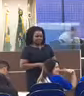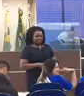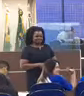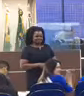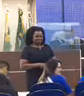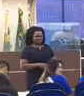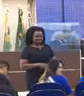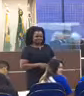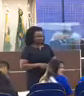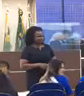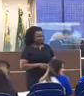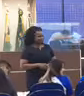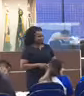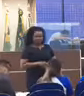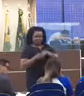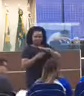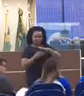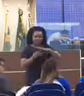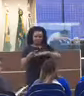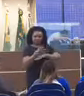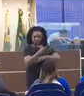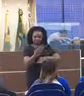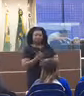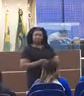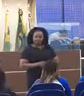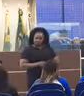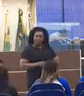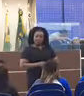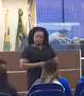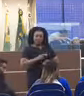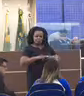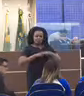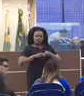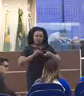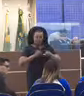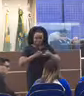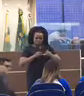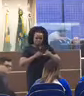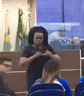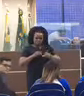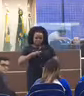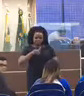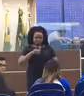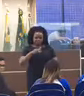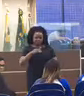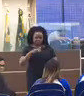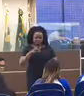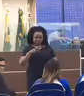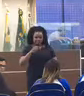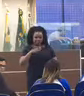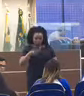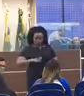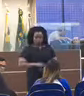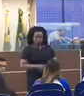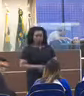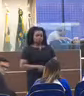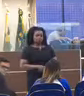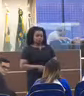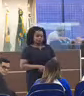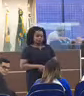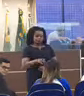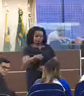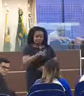no Legislativo Paranaguara através da iniciativa que o Nosso Paraná desenvolve. Então também lhe dou parabéns em razão